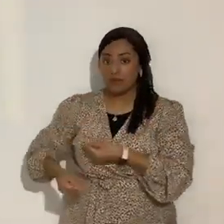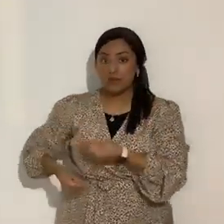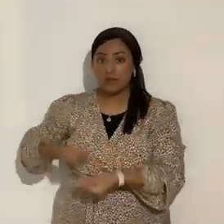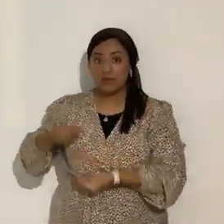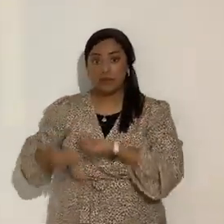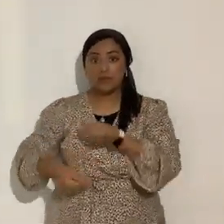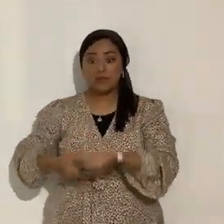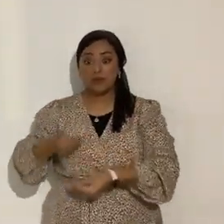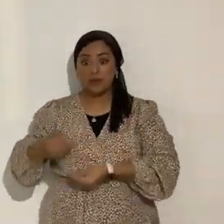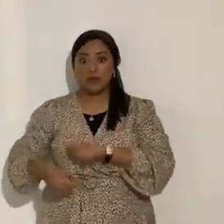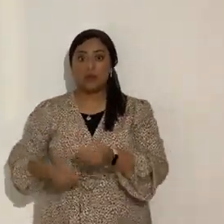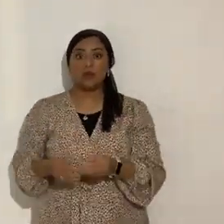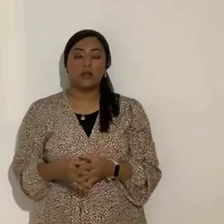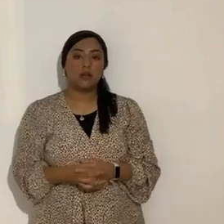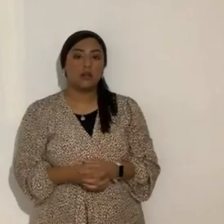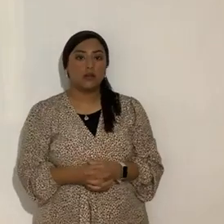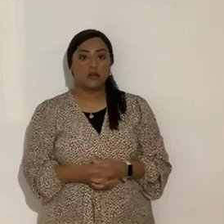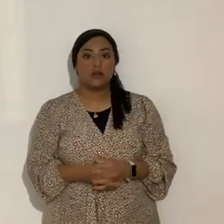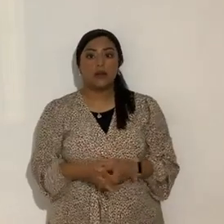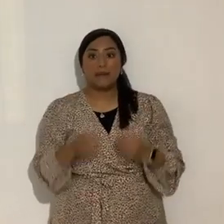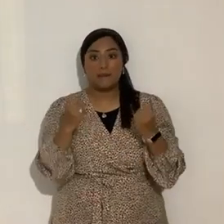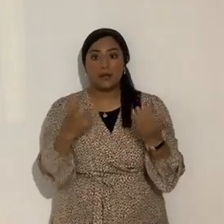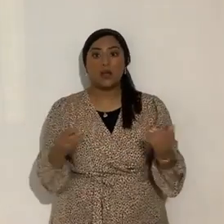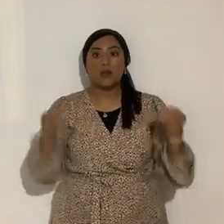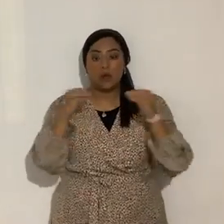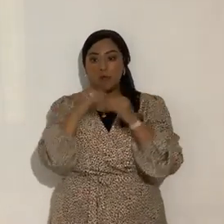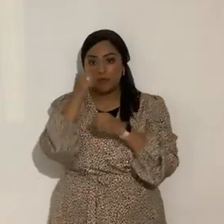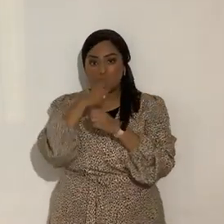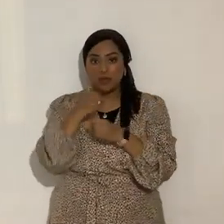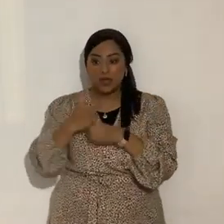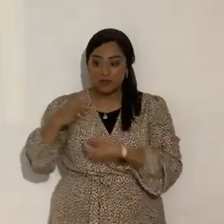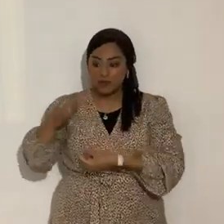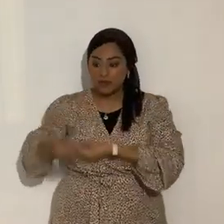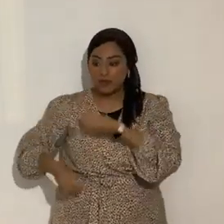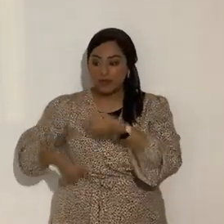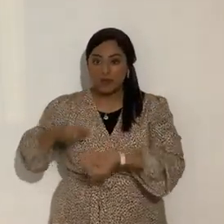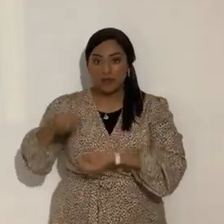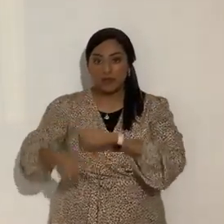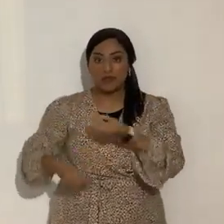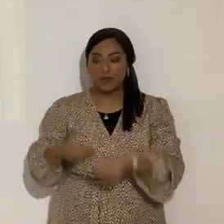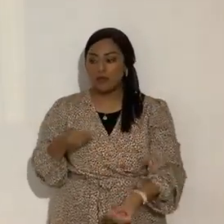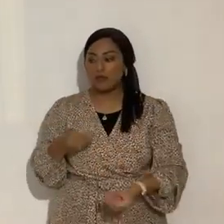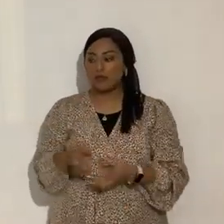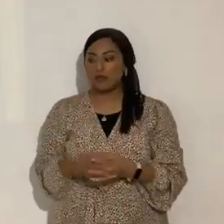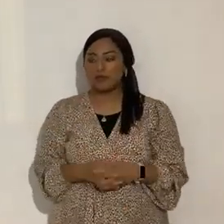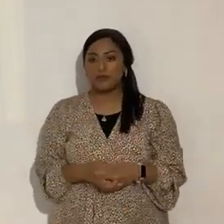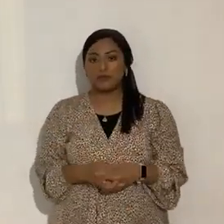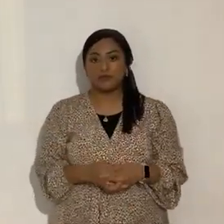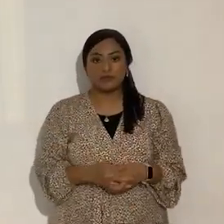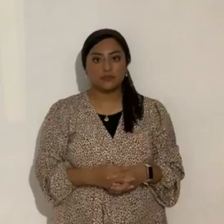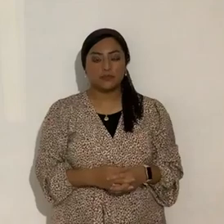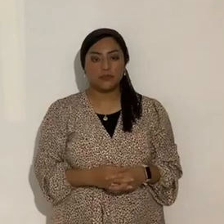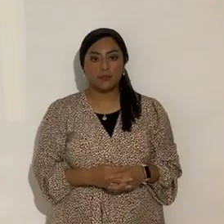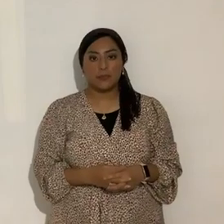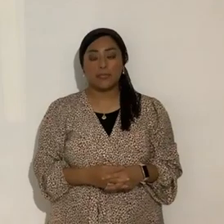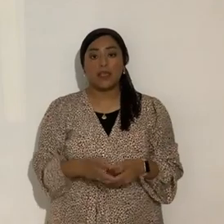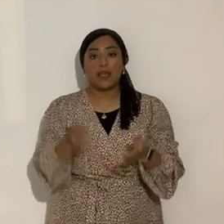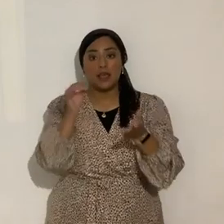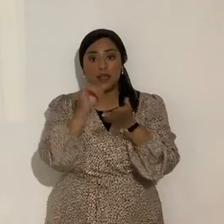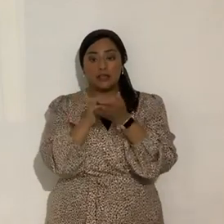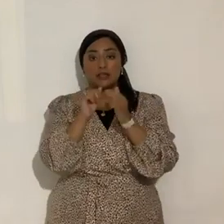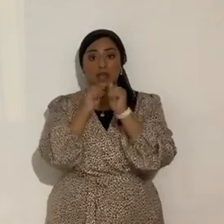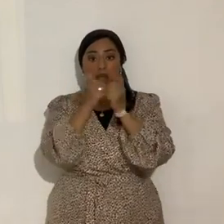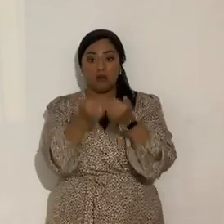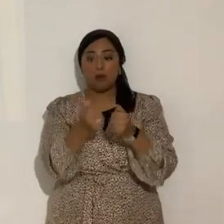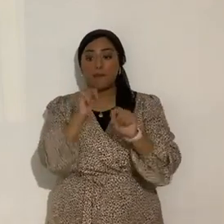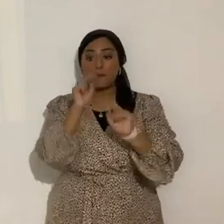nietos. Los que tengan bisnietos, porque ya hay muchos hermanos que tienen bisnietos. Bueno, entonces, de esa manera,